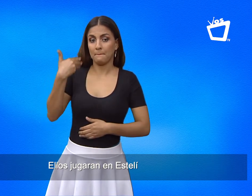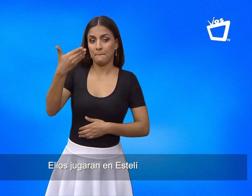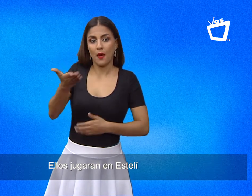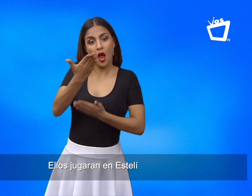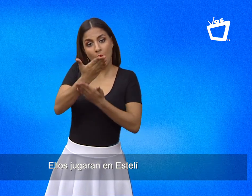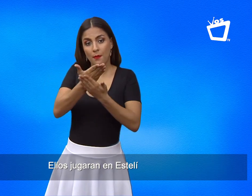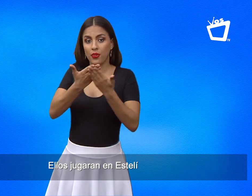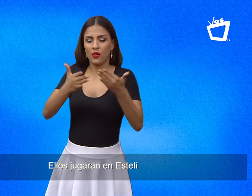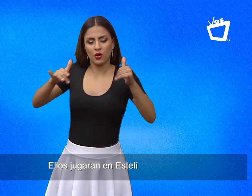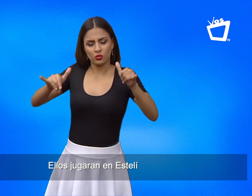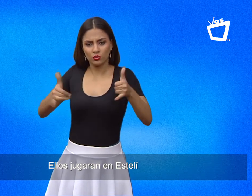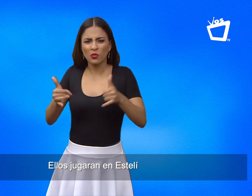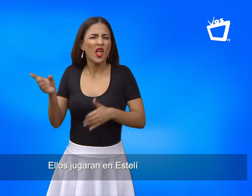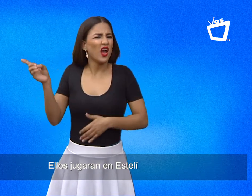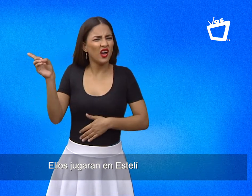Ellos jugarán en Estelí.